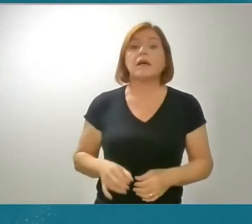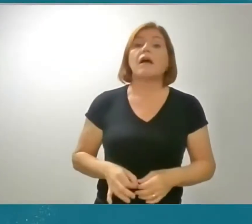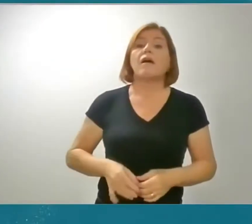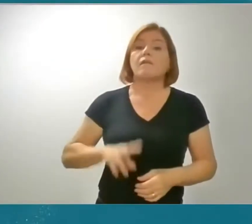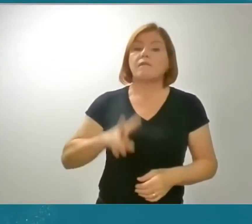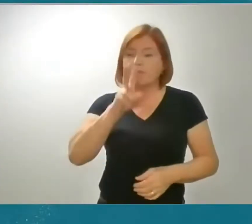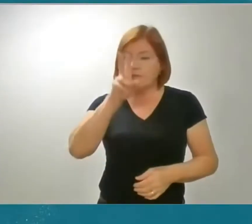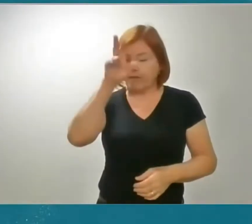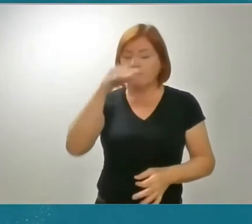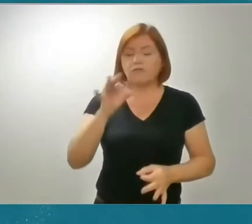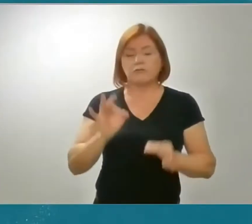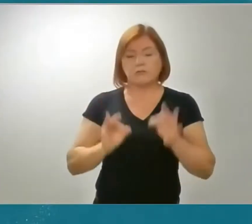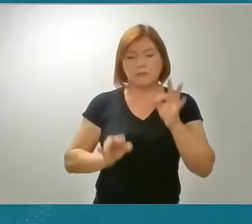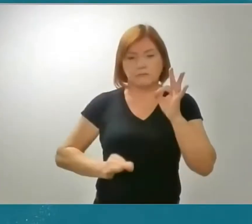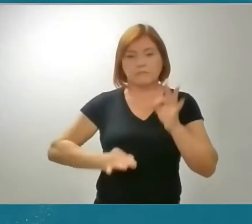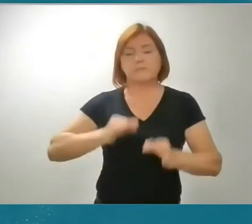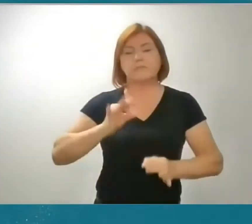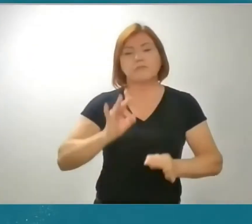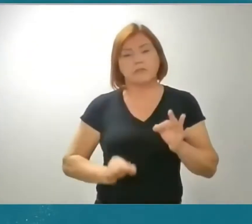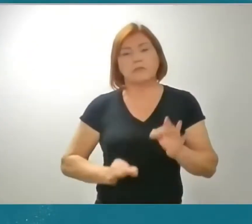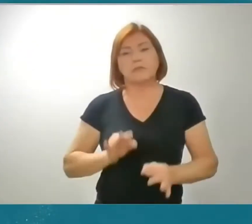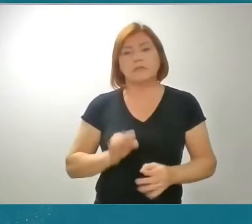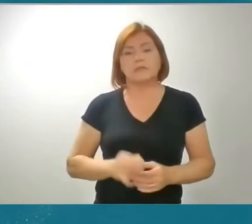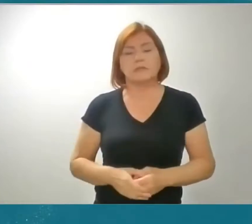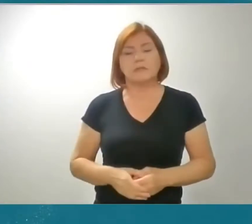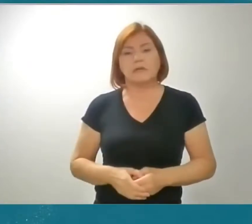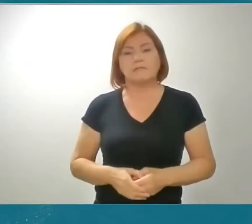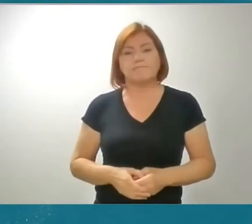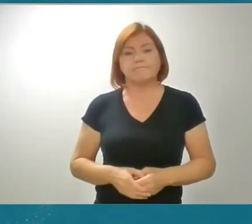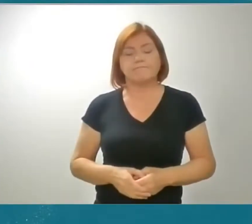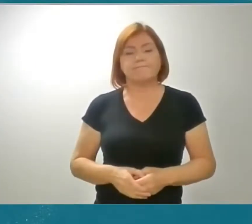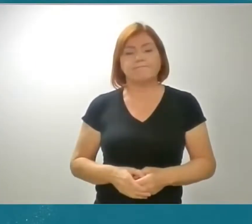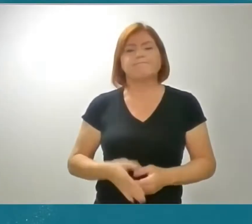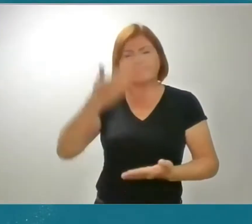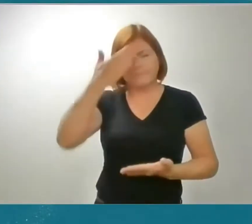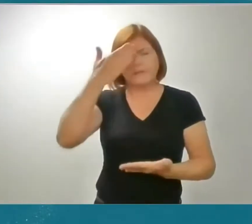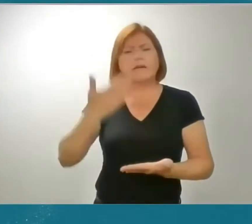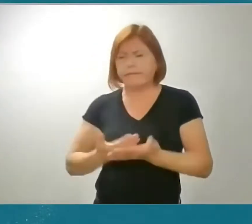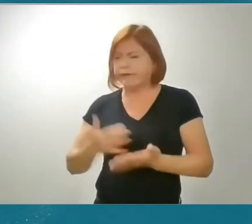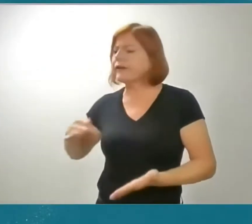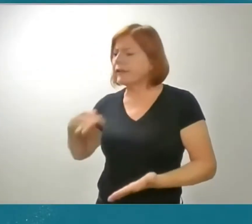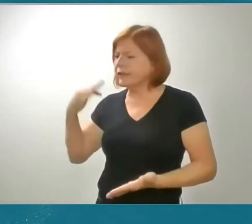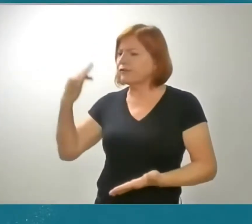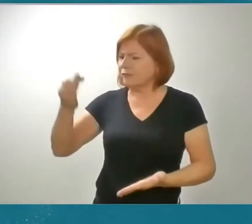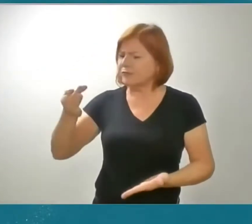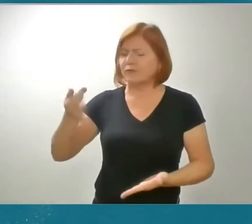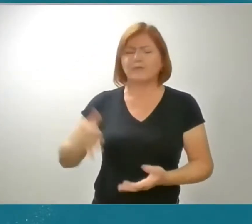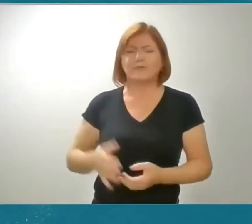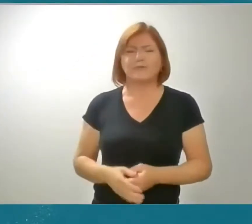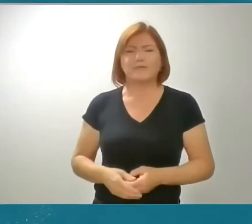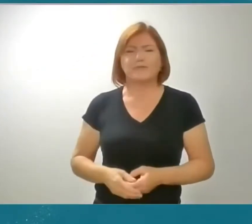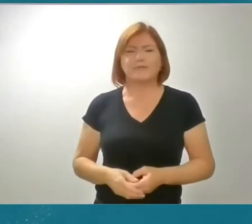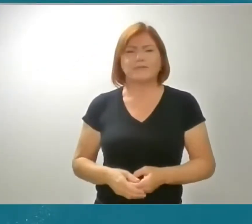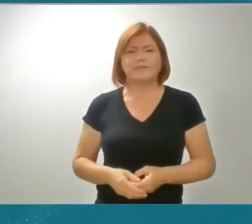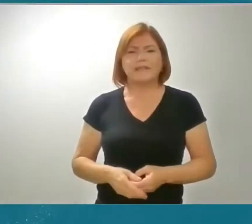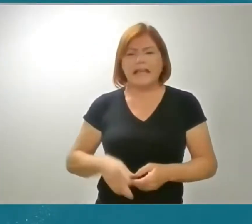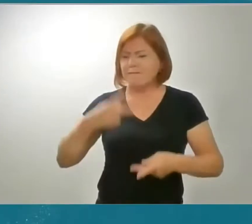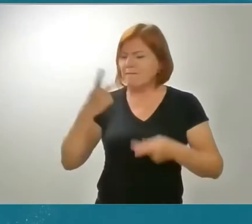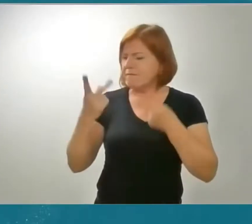Onde está? 22, está aqui. E o Pai a ninguém julga, mas o